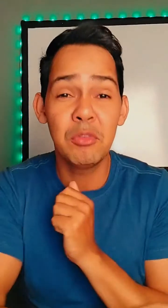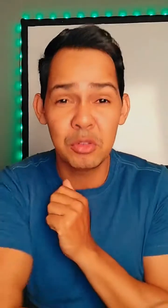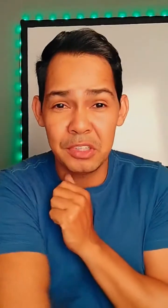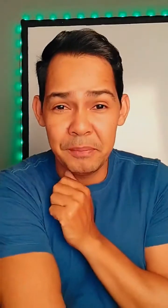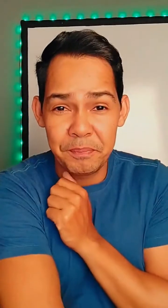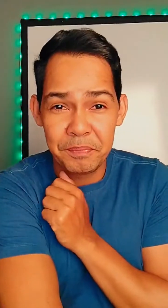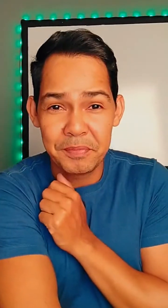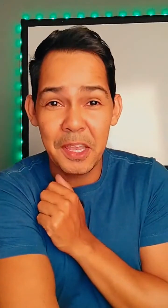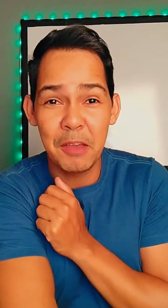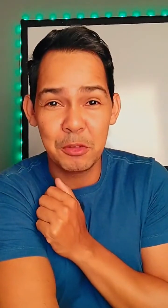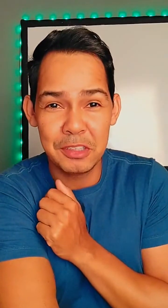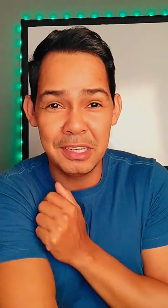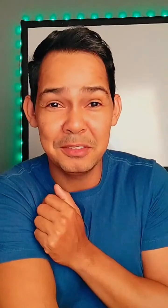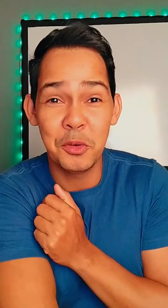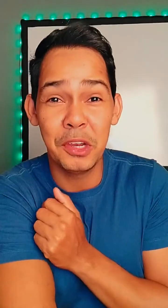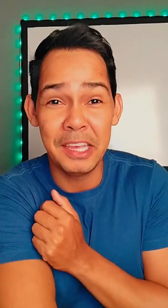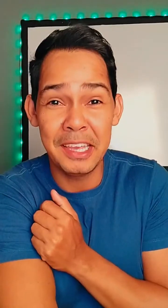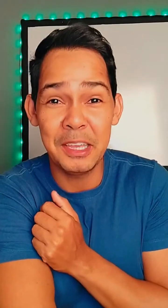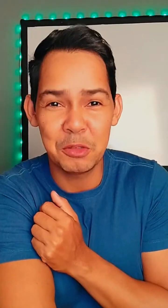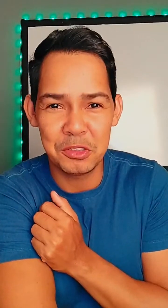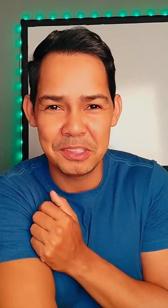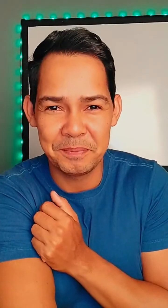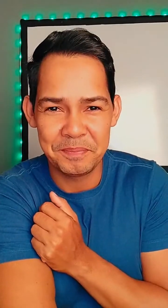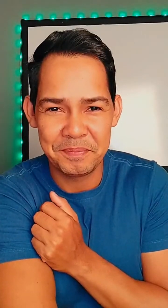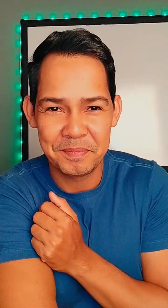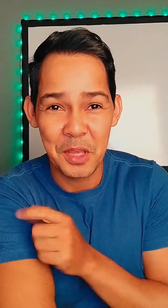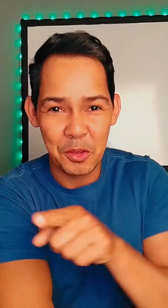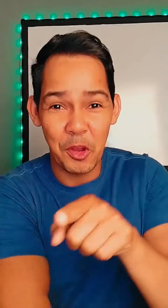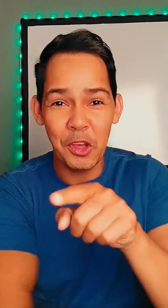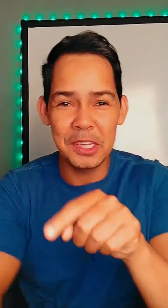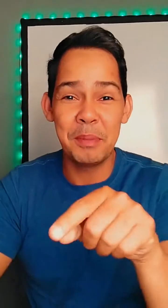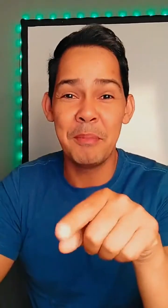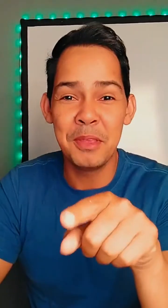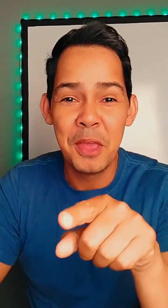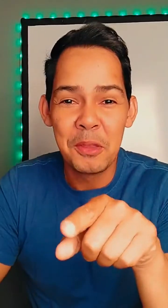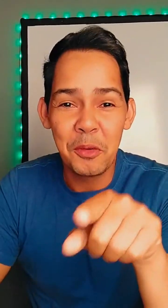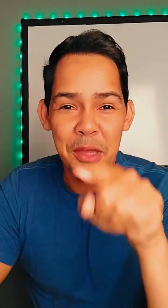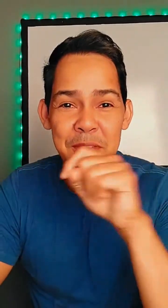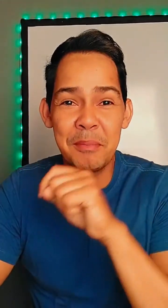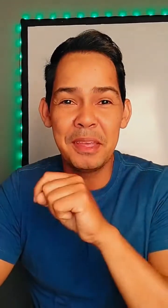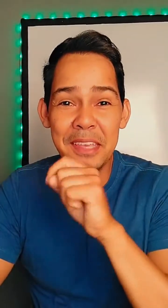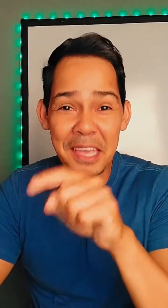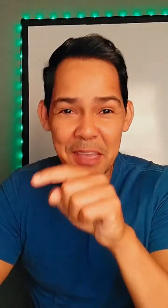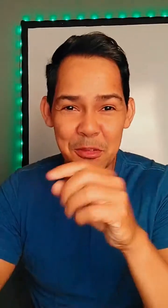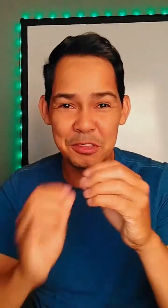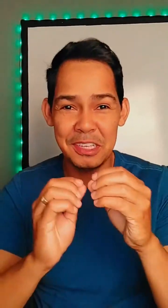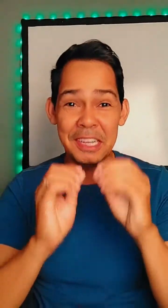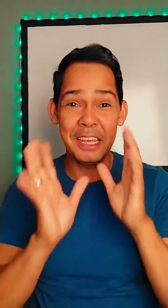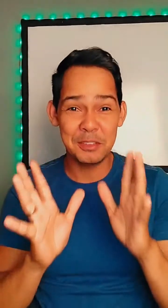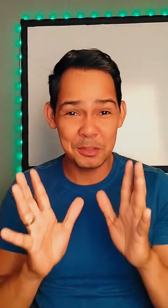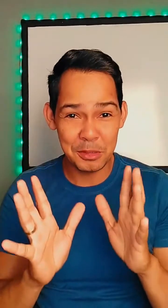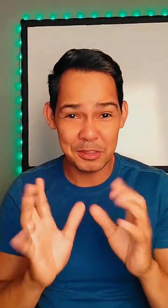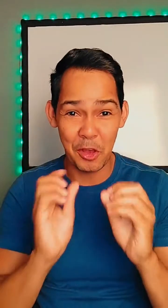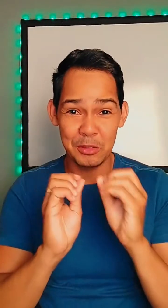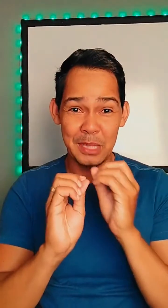você? Quem é você nesse rolê? Quem é você? Coloca aqui pra mim que eu quero saber quem é você nessa situação. Você tá lá